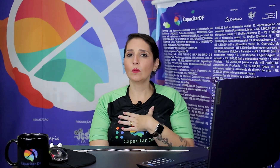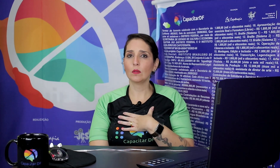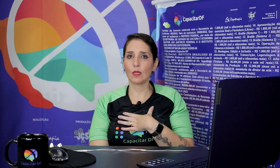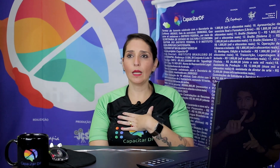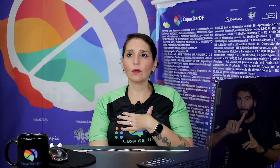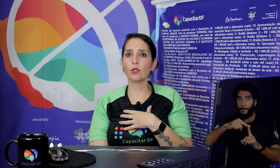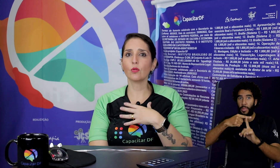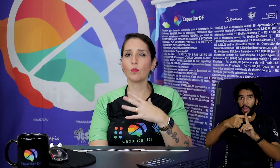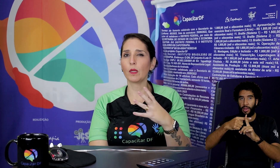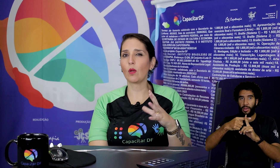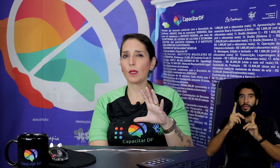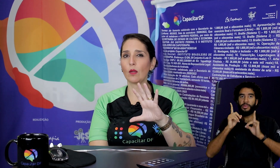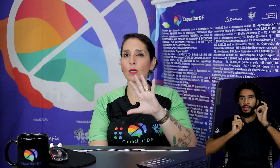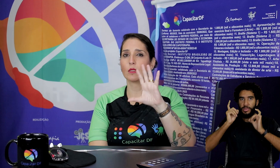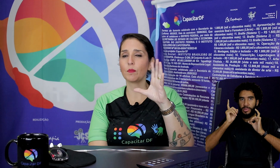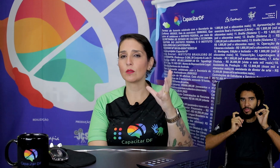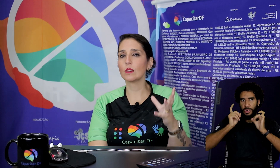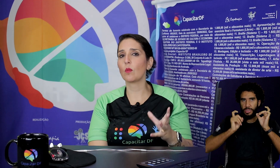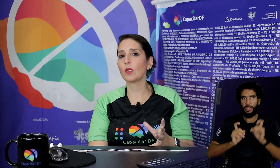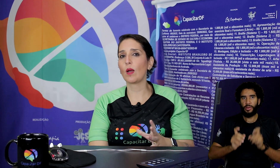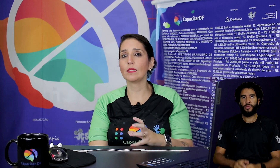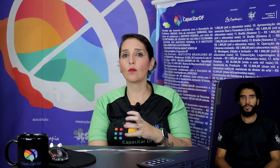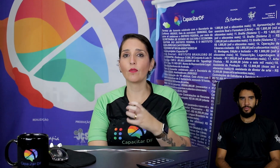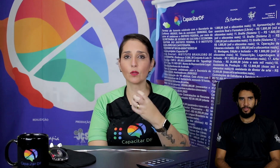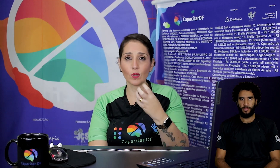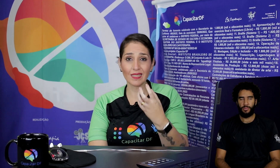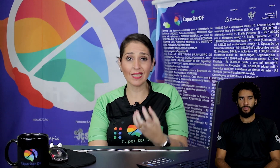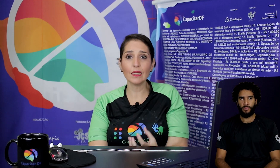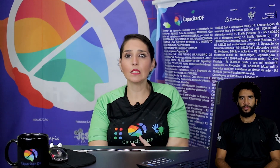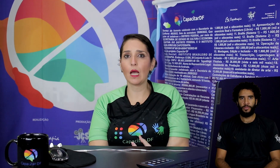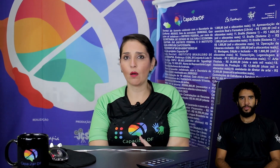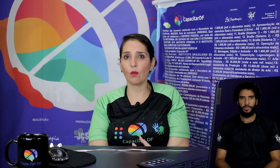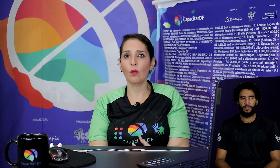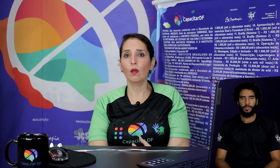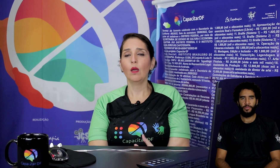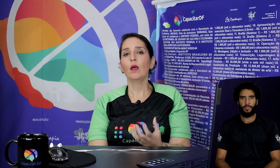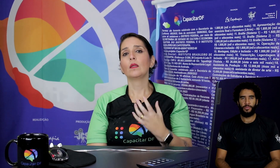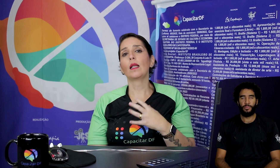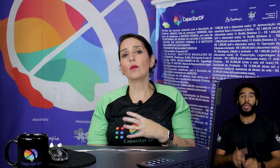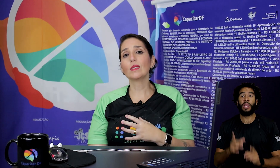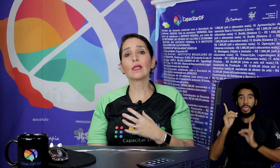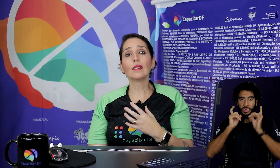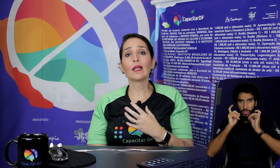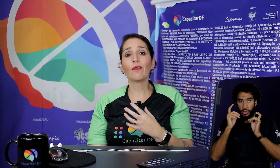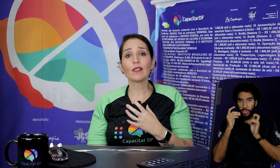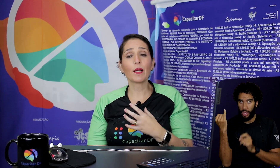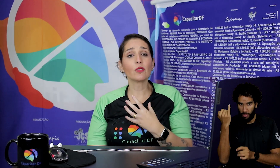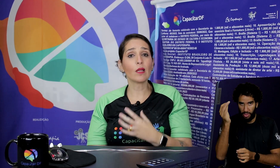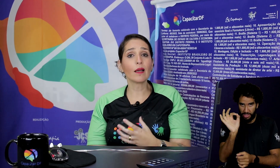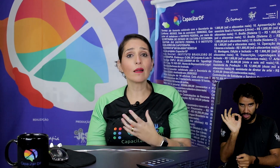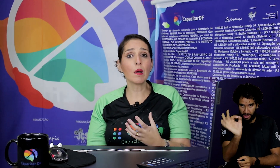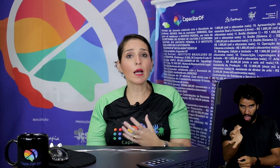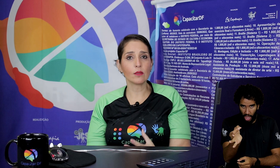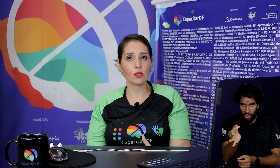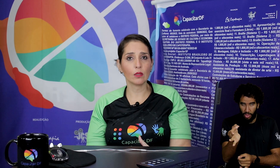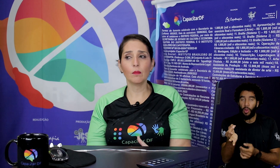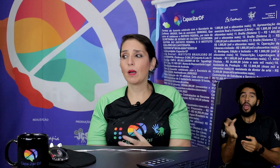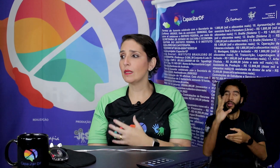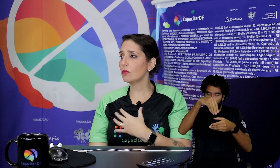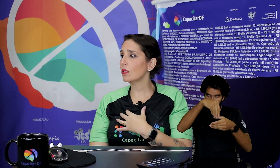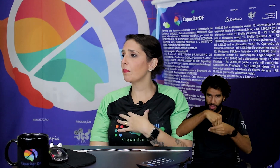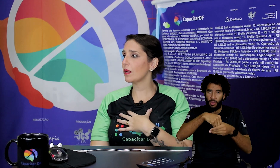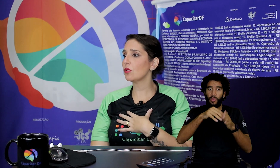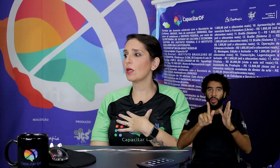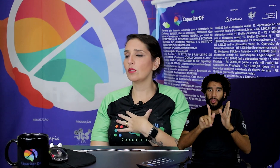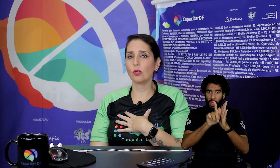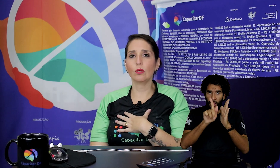expressão, certo? A gente não aprendeu que as expressões não manuais têm um fator essencial. Na língua de sinais, ela faz parte da gramática, mais